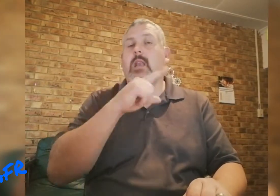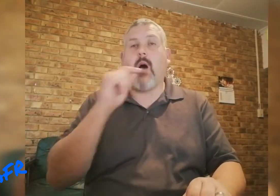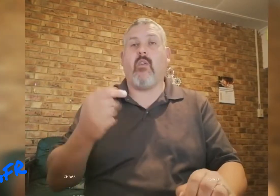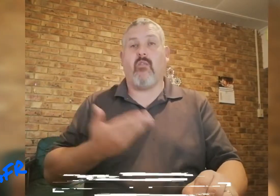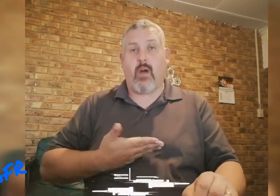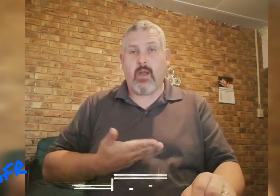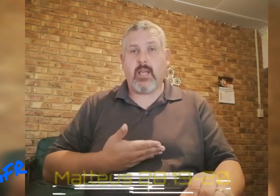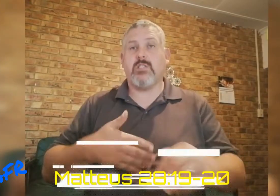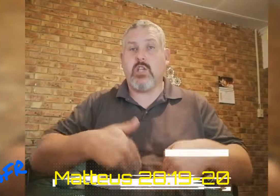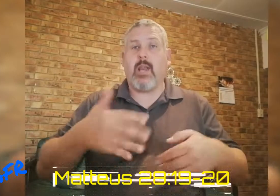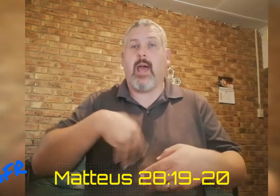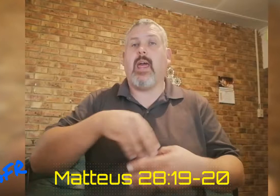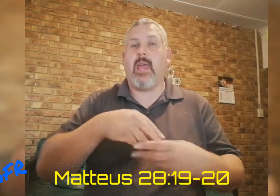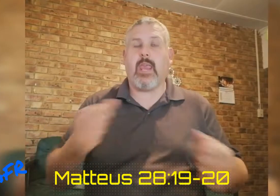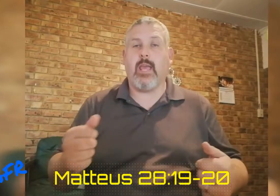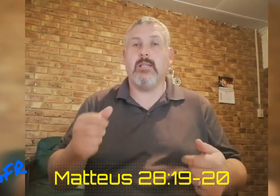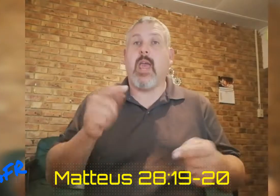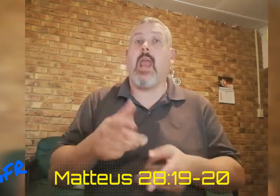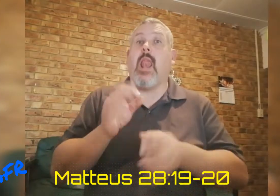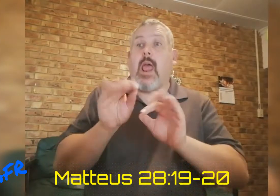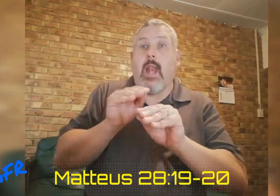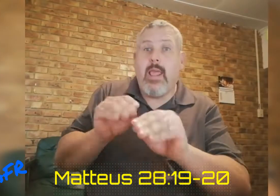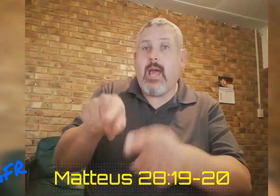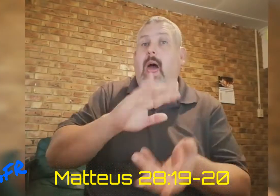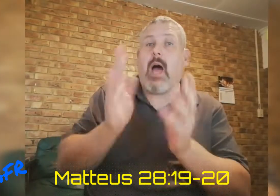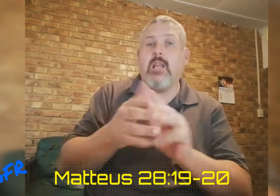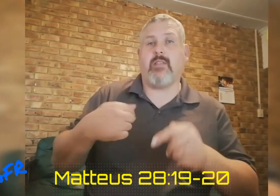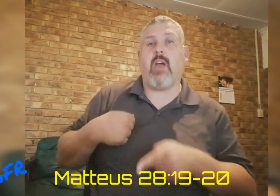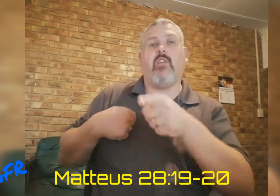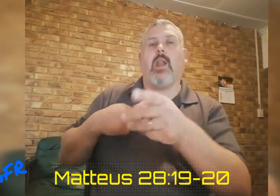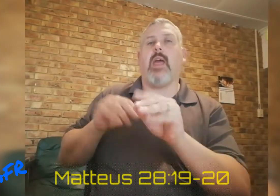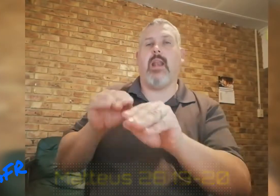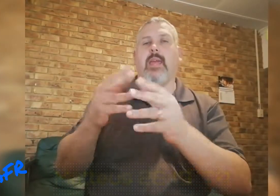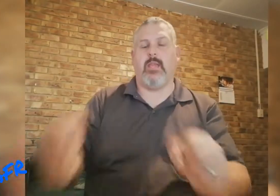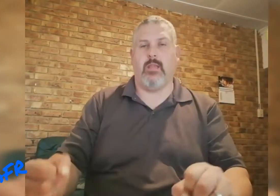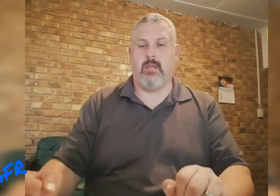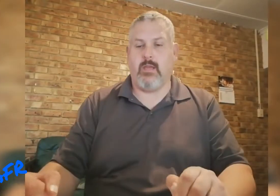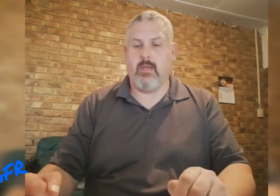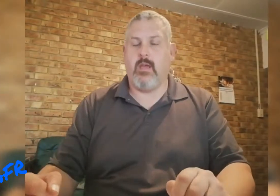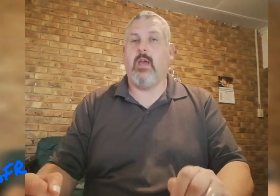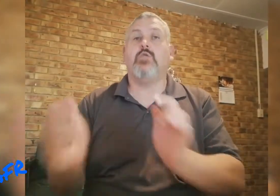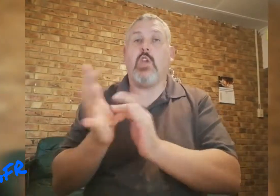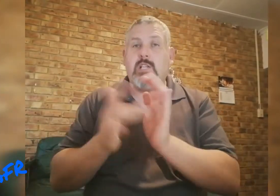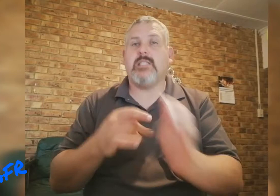in die naam van Vader, Seun en Heilige Gees en leer hulle alles wat ek vir julle geleer het. So Jesus